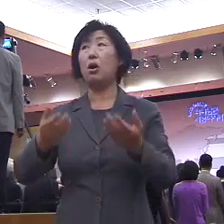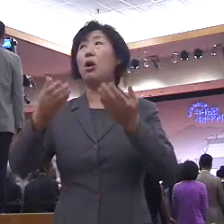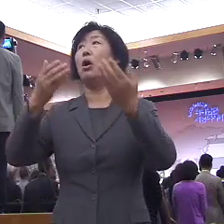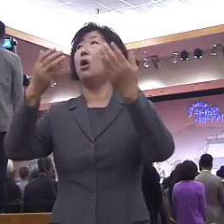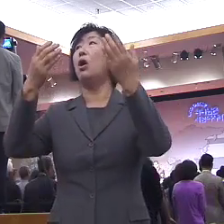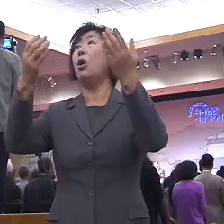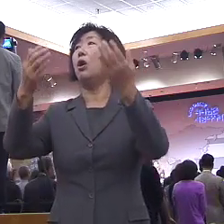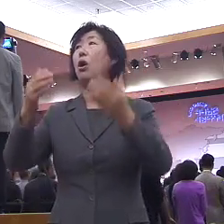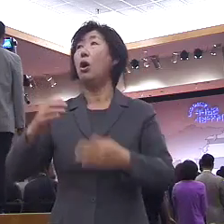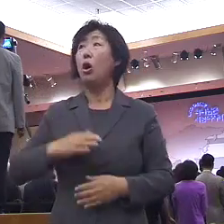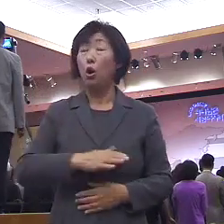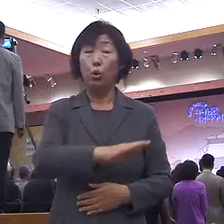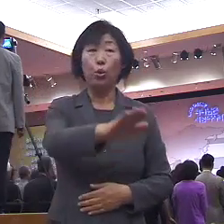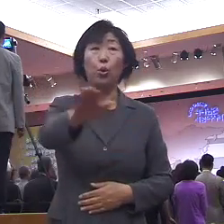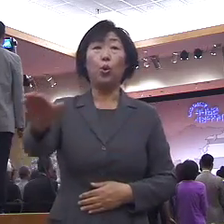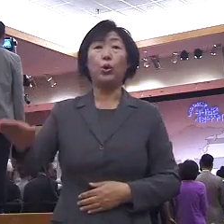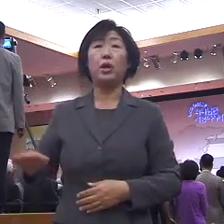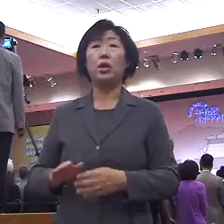찬양하리라.